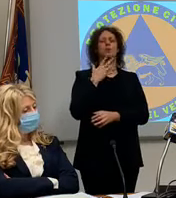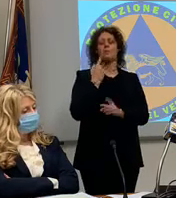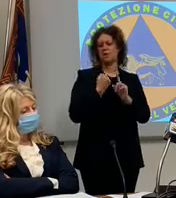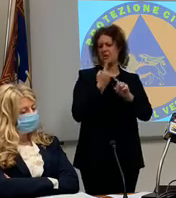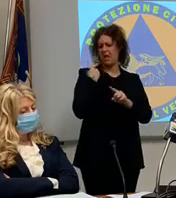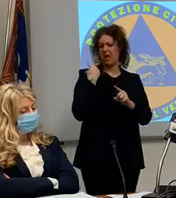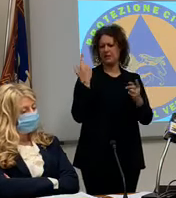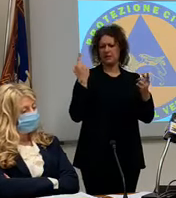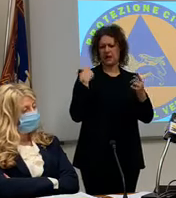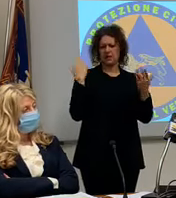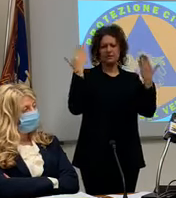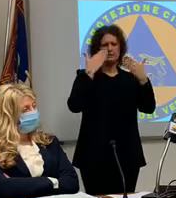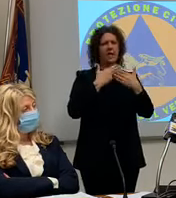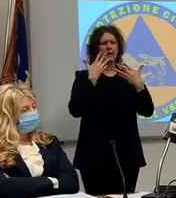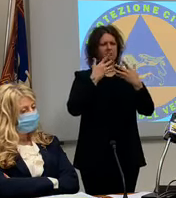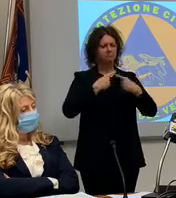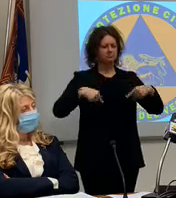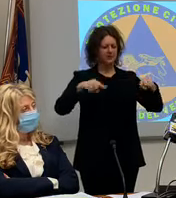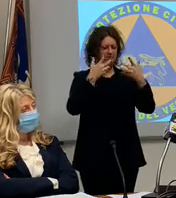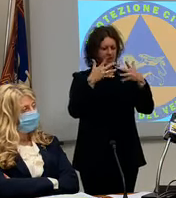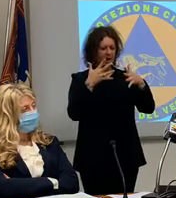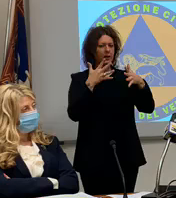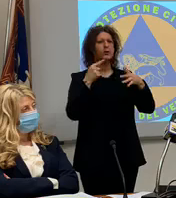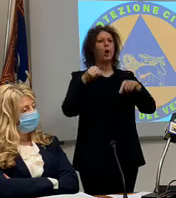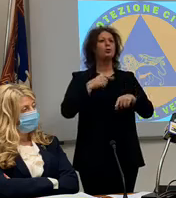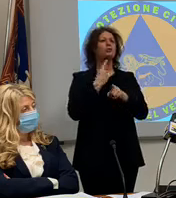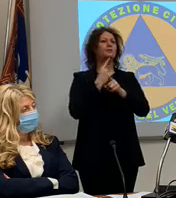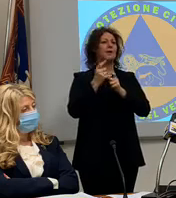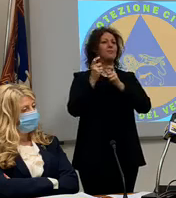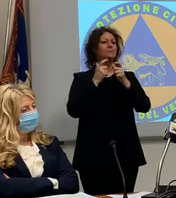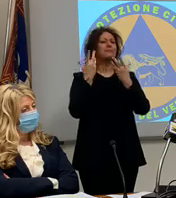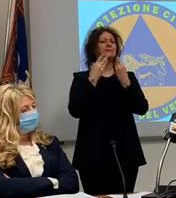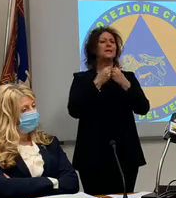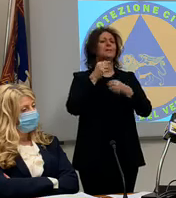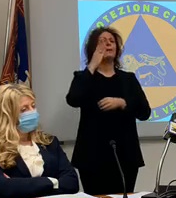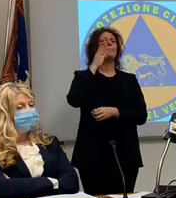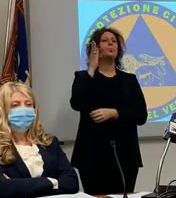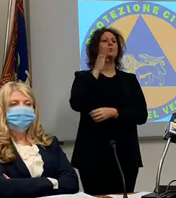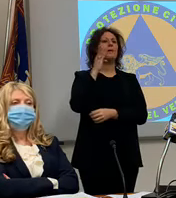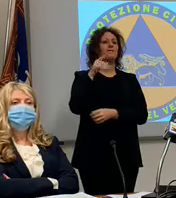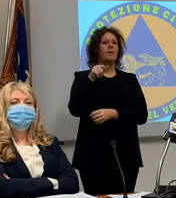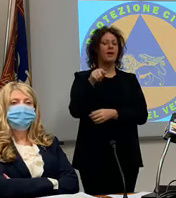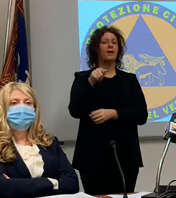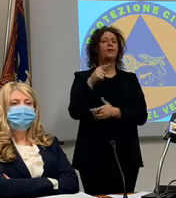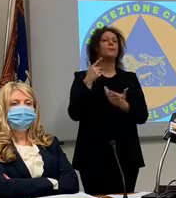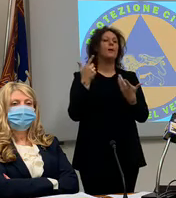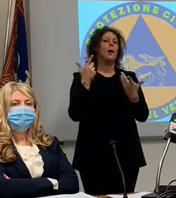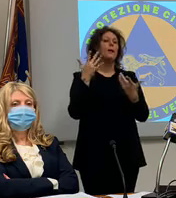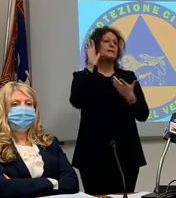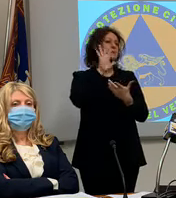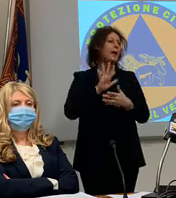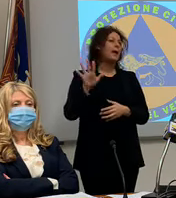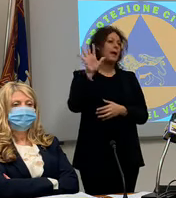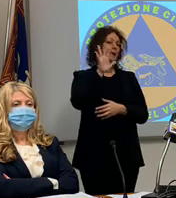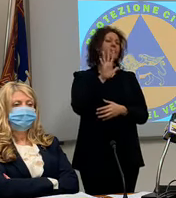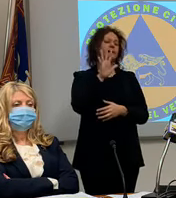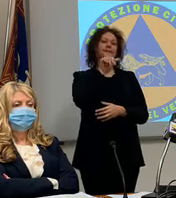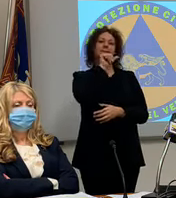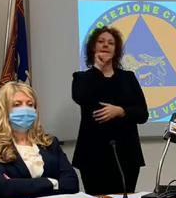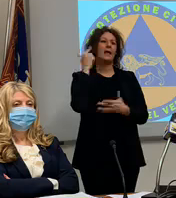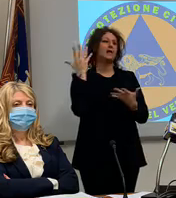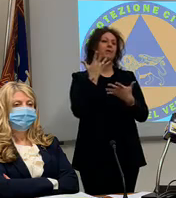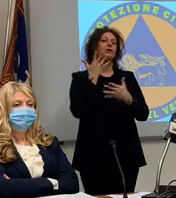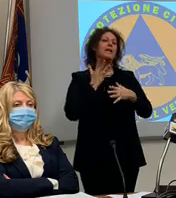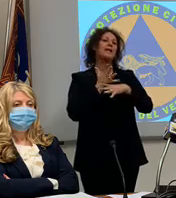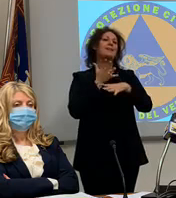Oggi sentiremo anche il professor brusaferro Ma c'è convinzione che ci debbano essere delle misure diciamo uniformi anche da prendere a